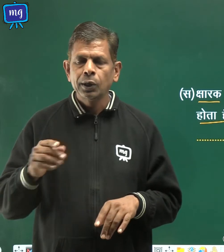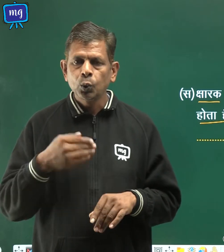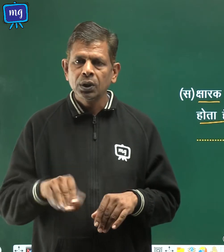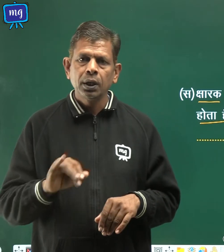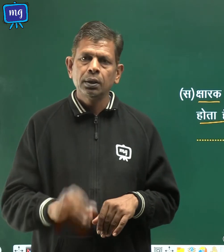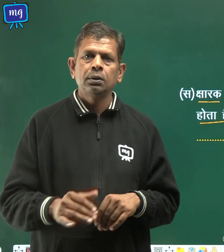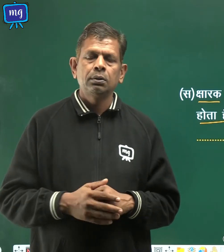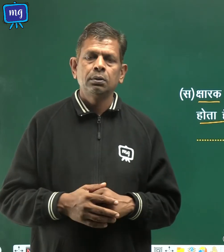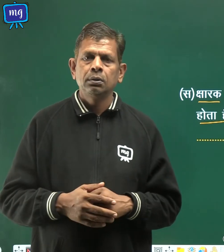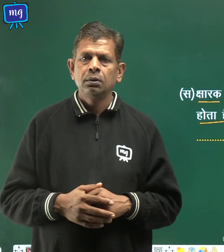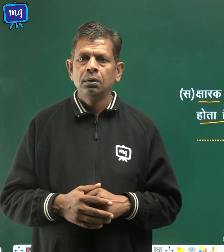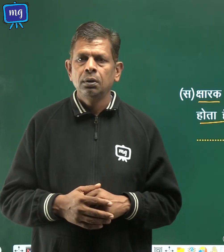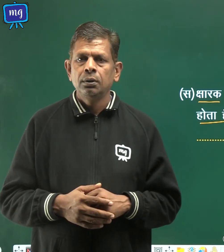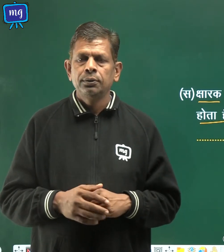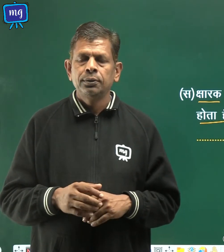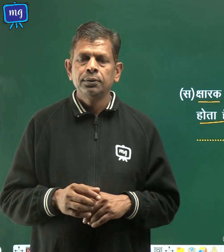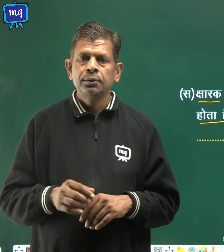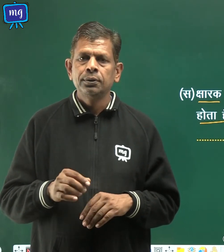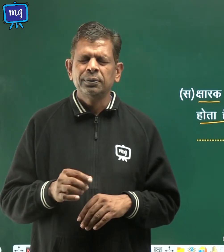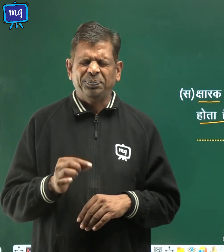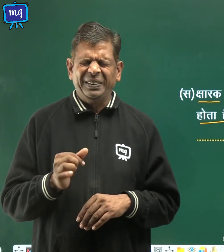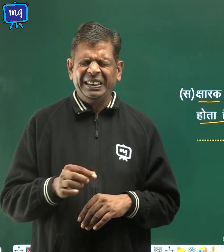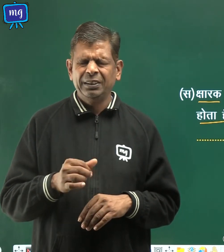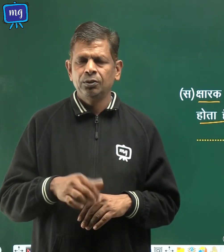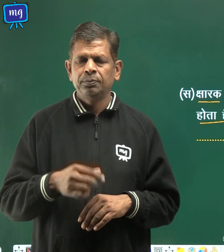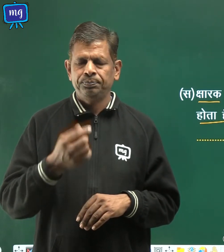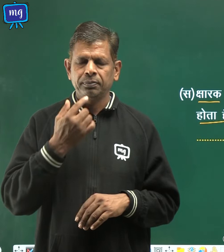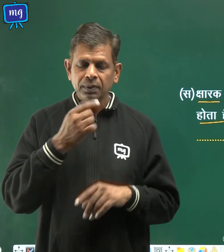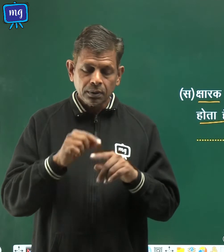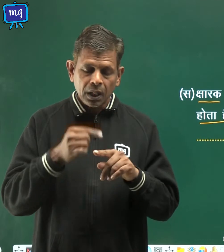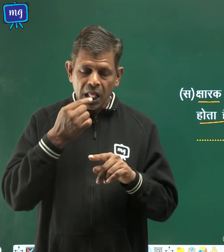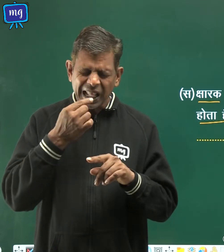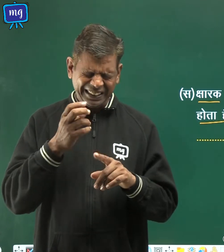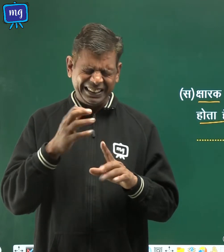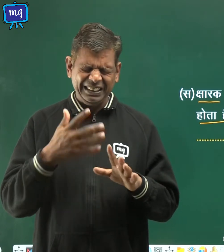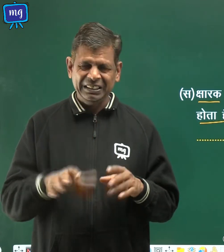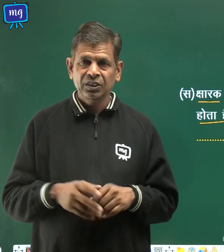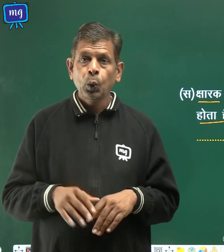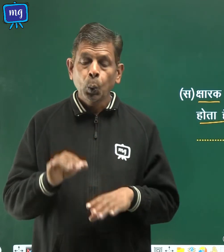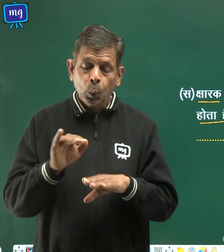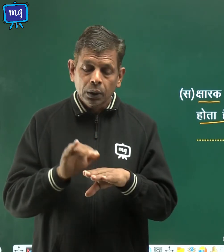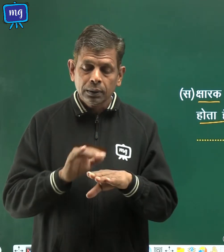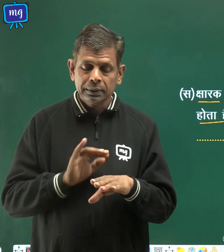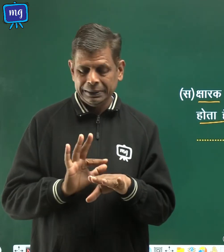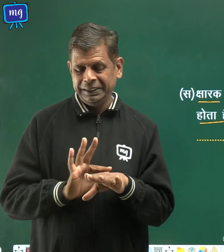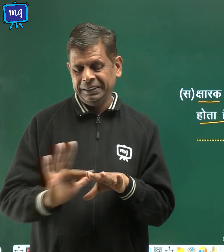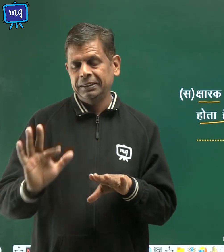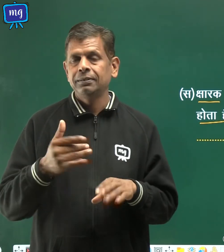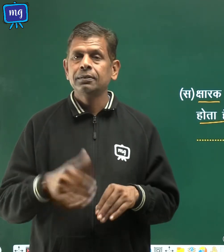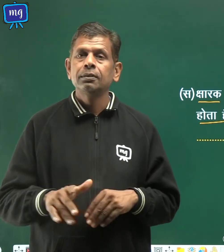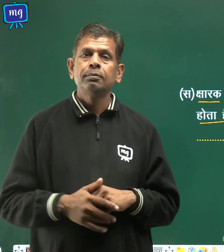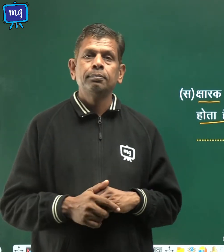है। क्षारक स्वाद में कड़वे होते हैं और छूने में चिकने होते